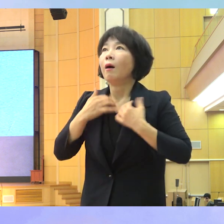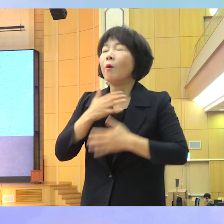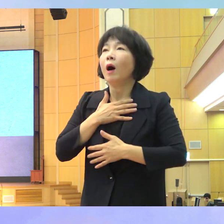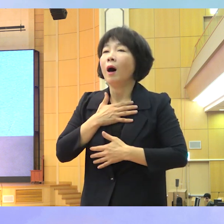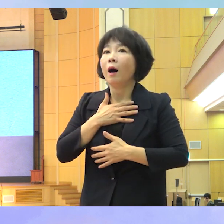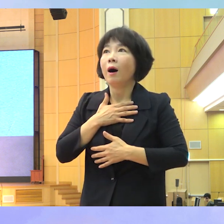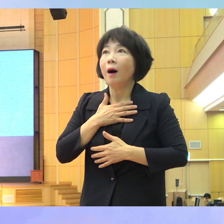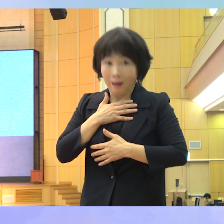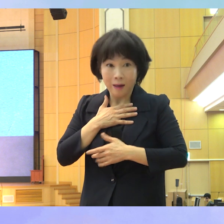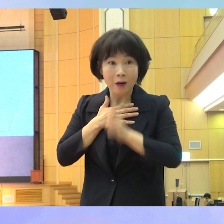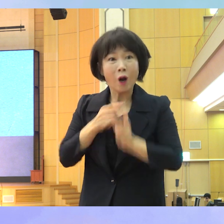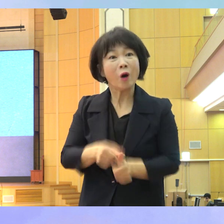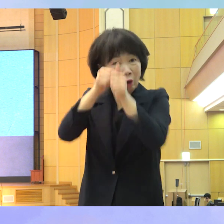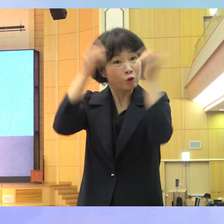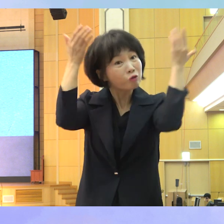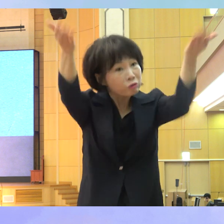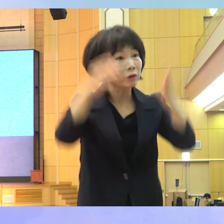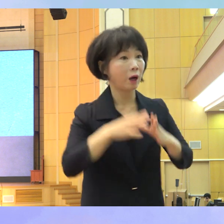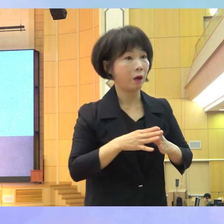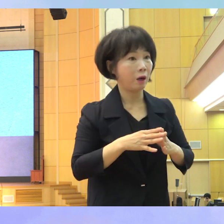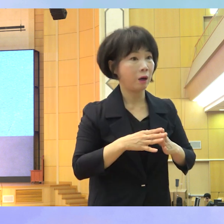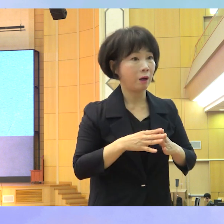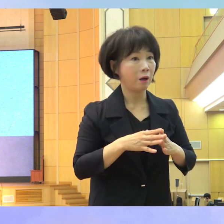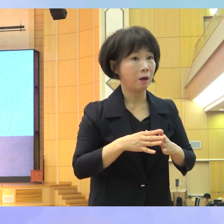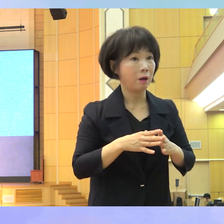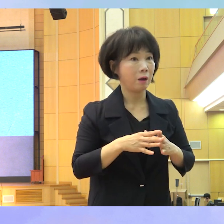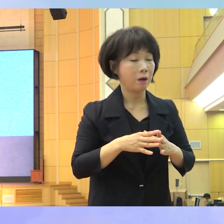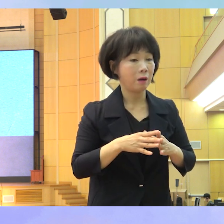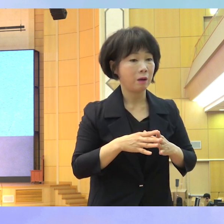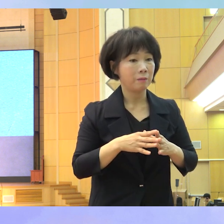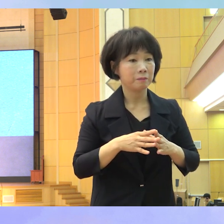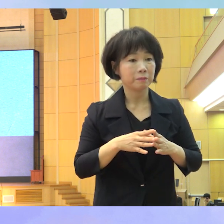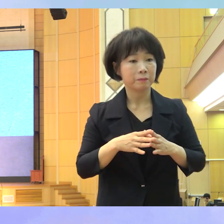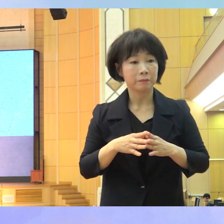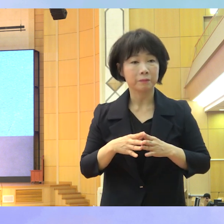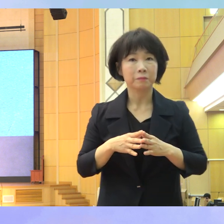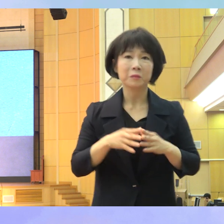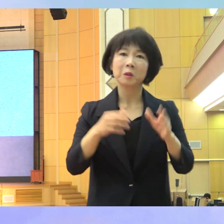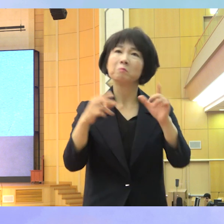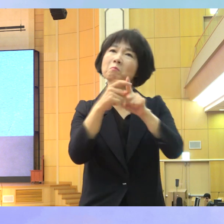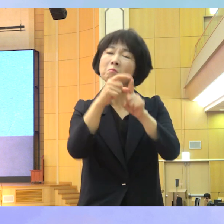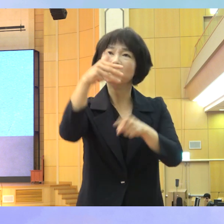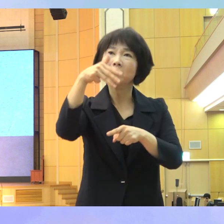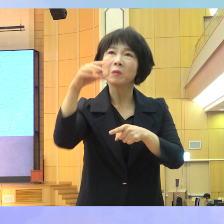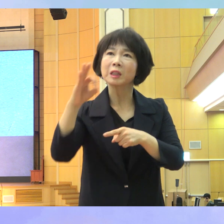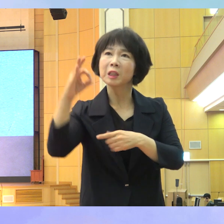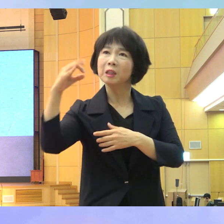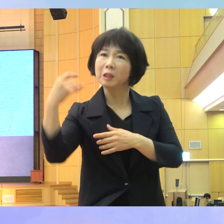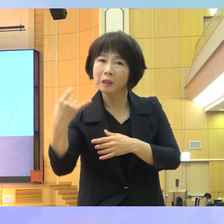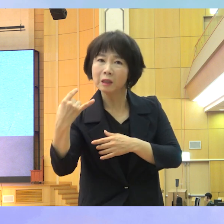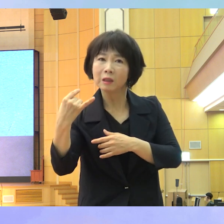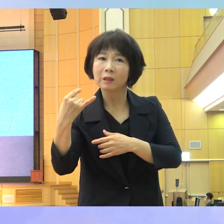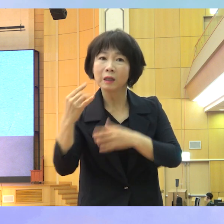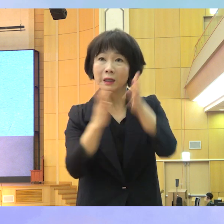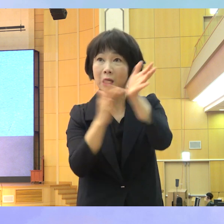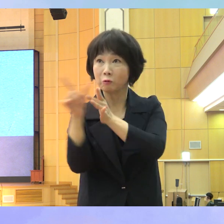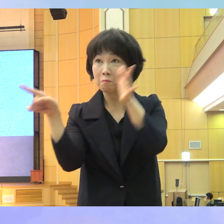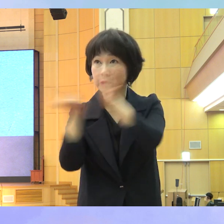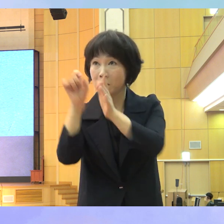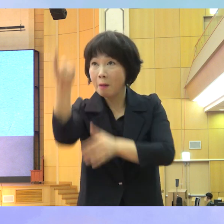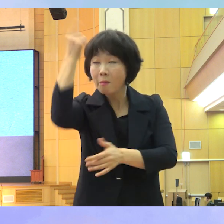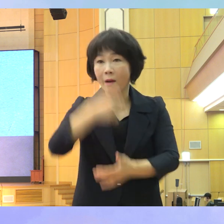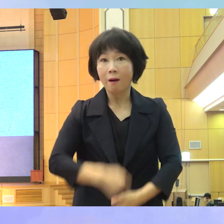모든 것들은 사실은 여러분 칭의, 또 성화, 영화라고 이따가 설명을 드리겠지만 그런